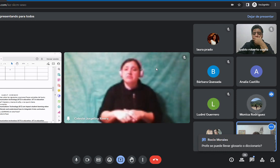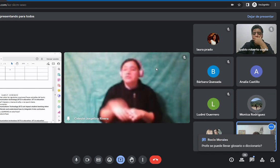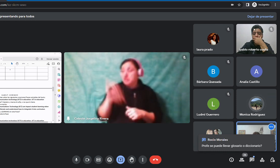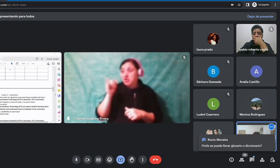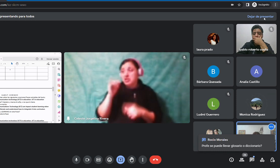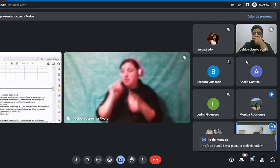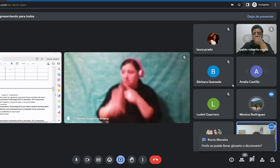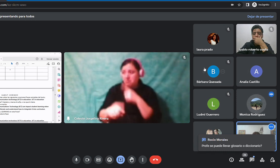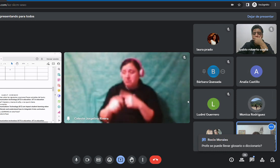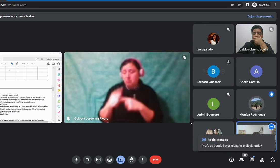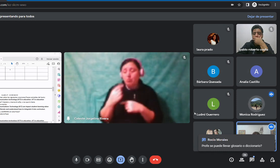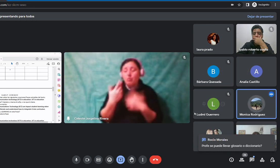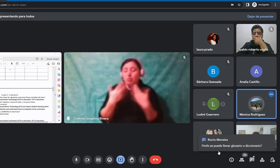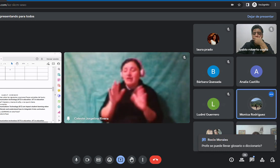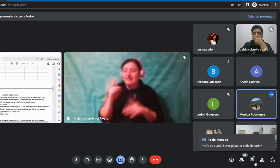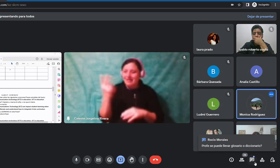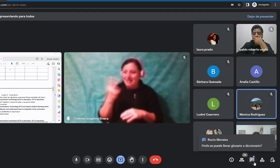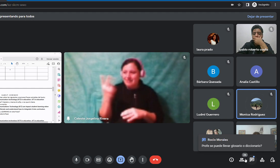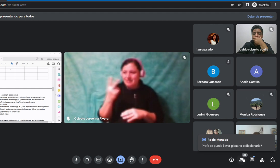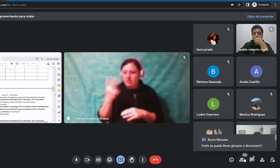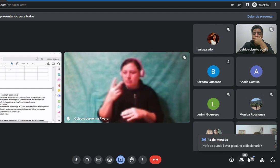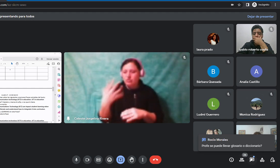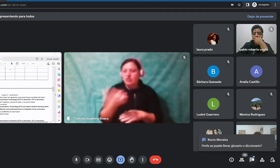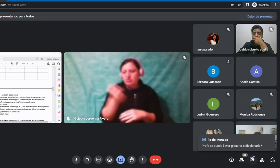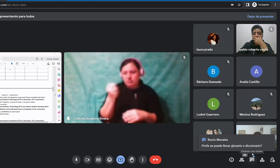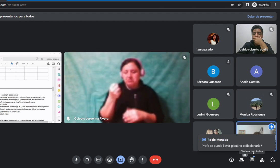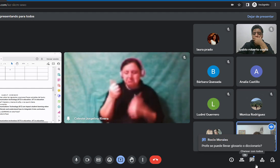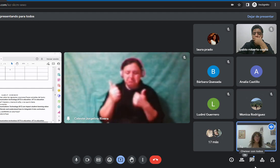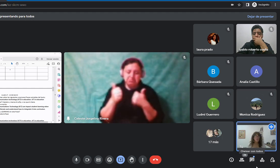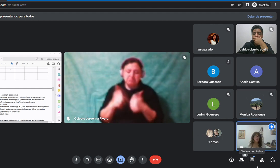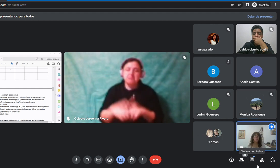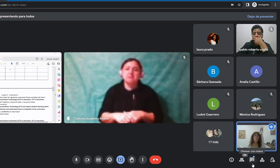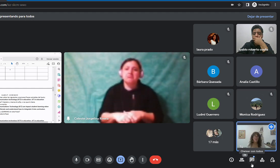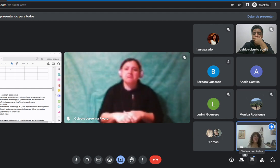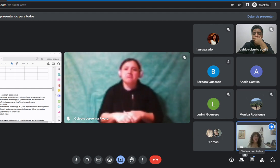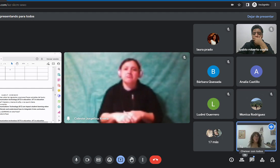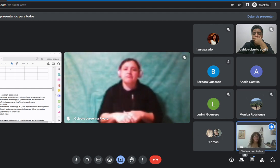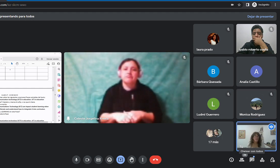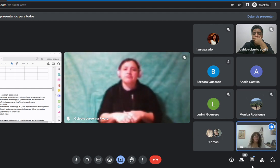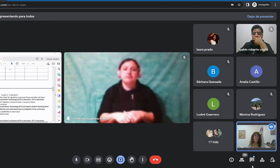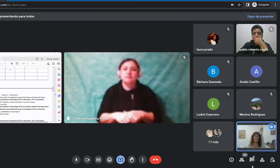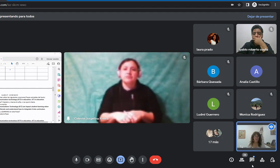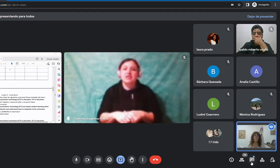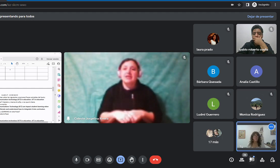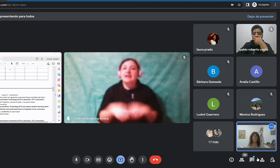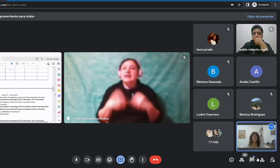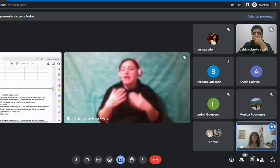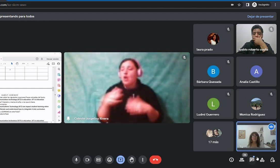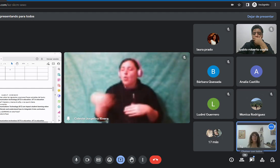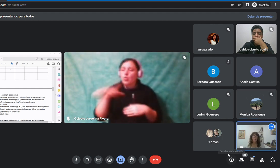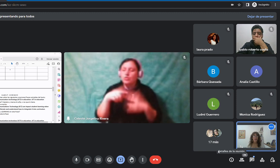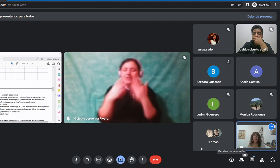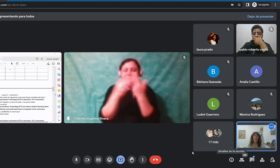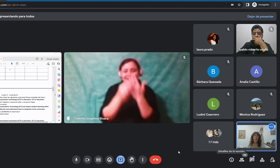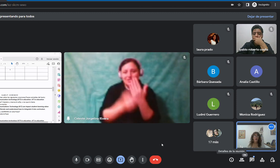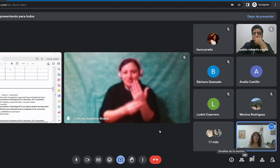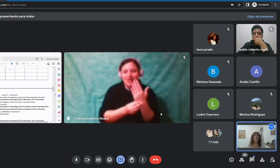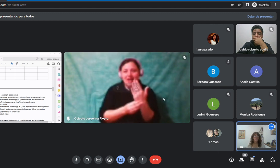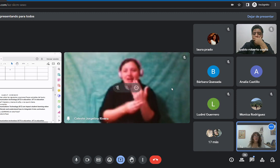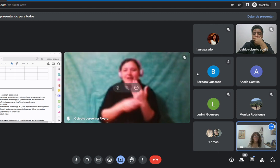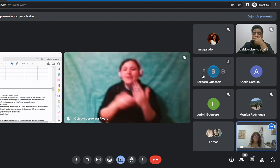Claro, está bien, sí. ¿Se puede llevar glosario o diccionario? Sí, todo lo que sea en papel, ¿sí?